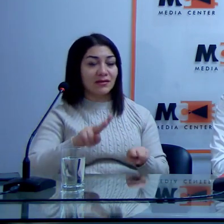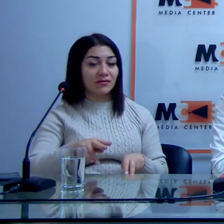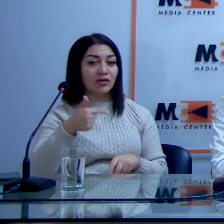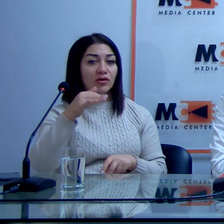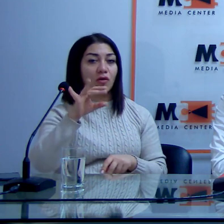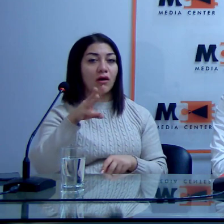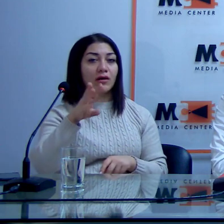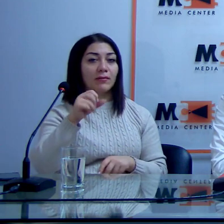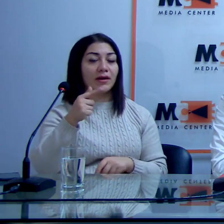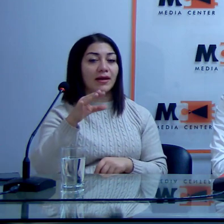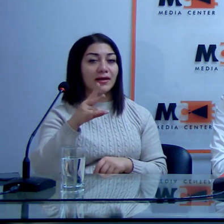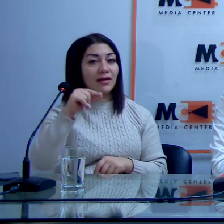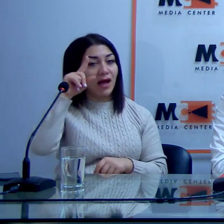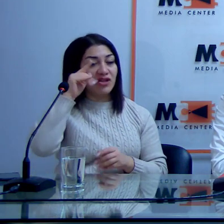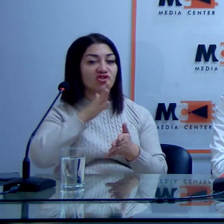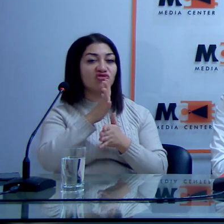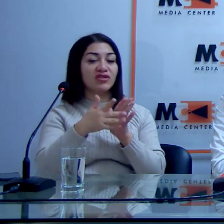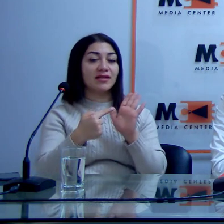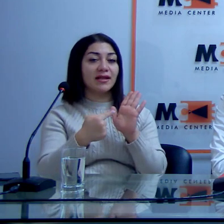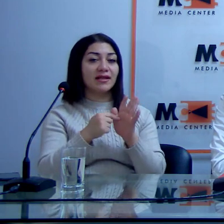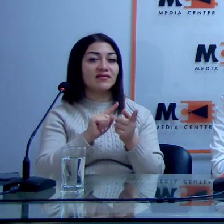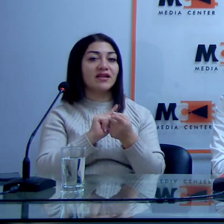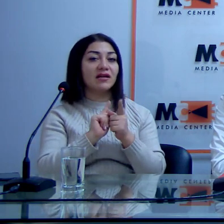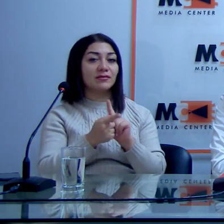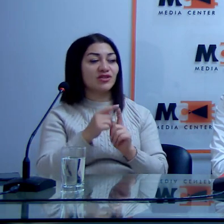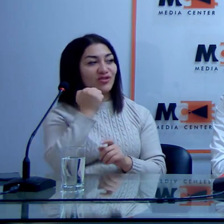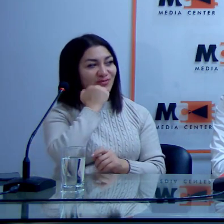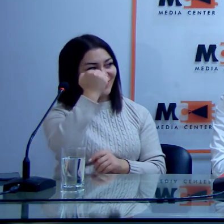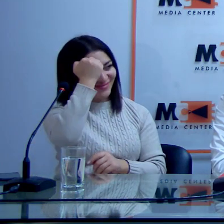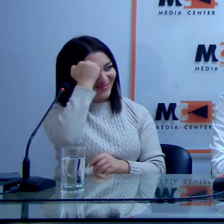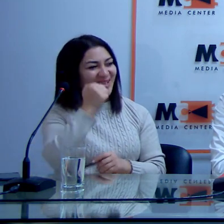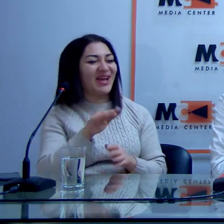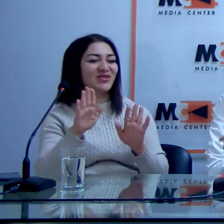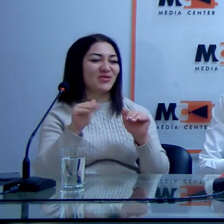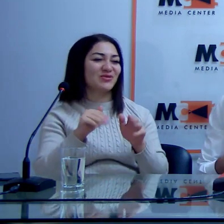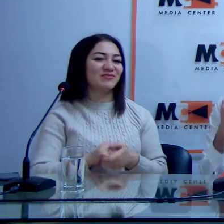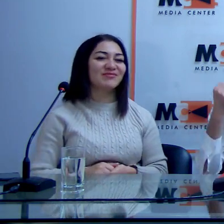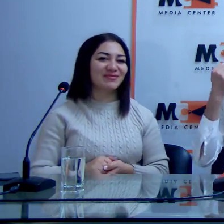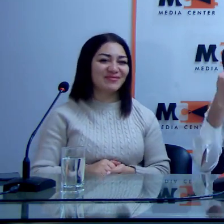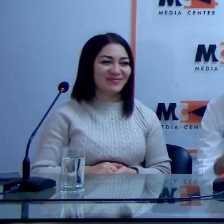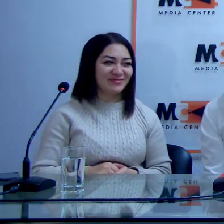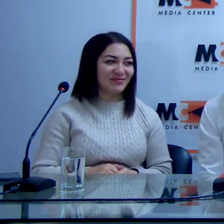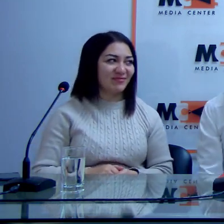և Գոհար Մելիքյանը հայկական ժեստերի լեզվի թարգմանիչ։ Շնորհակալ եմ, հաջողություն։